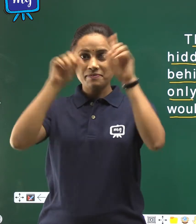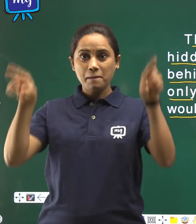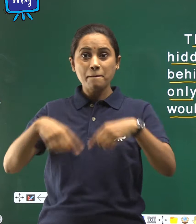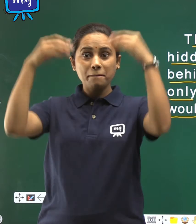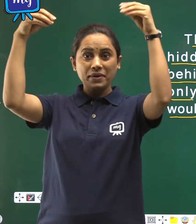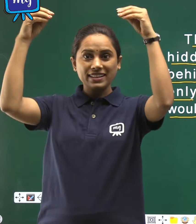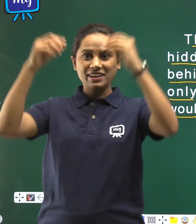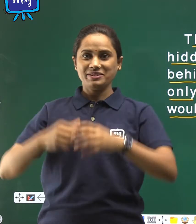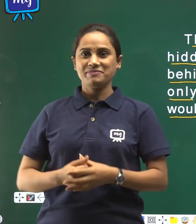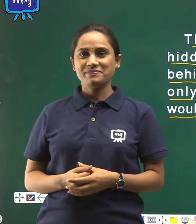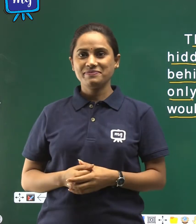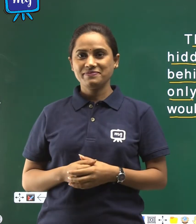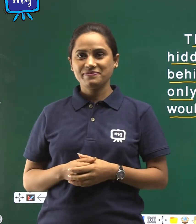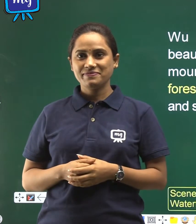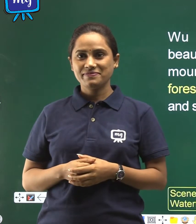पर्दा.